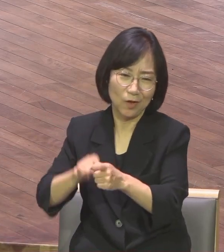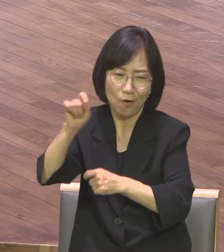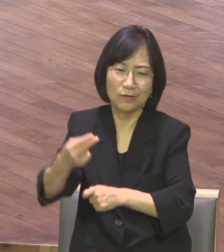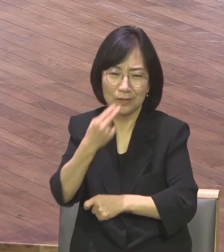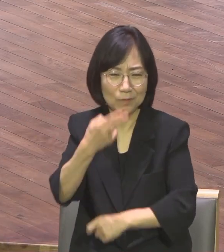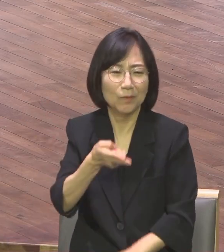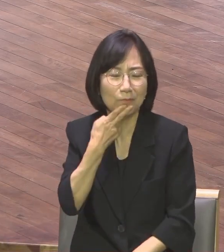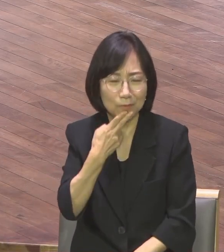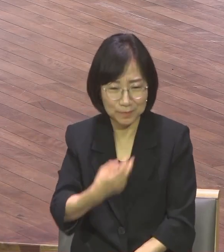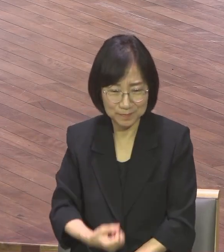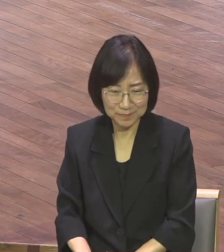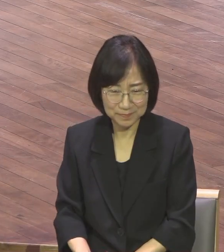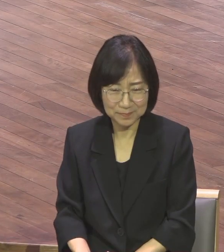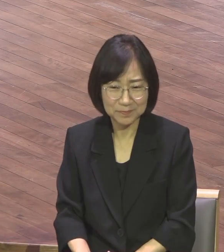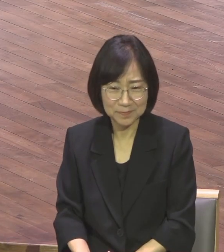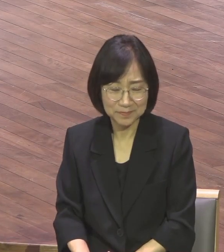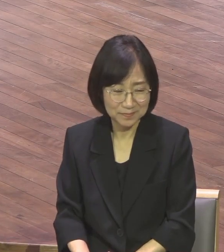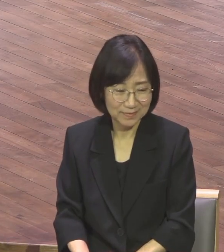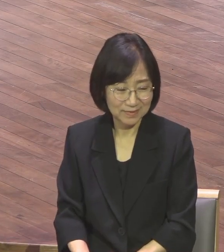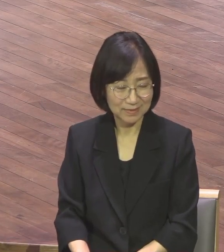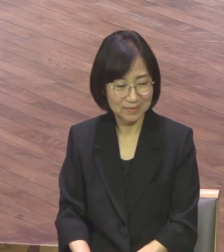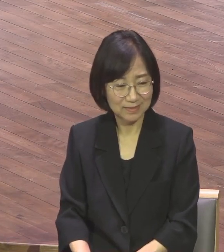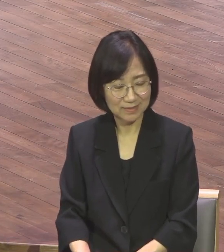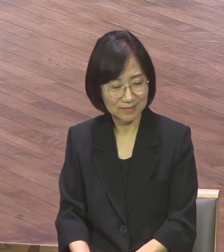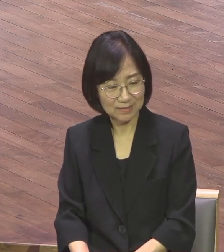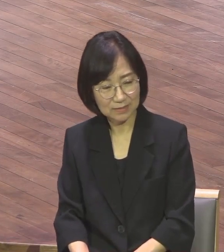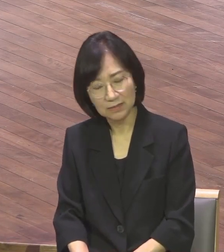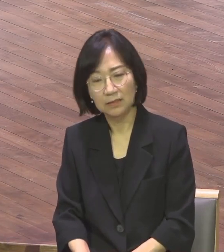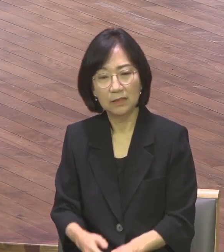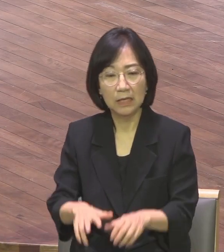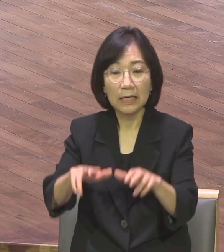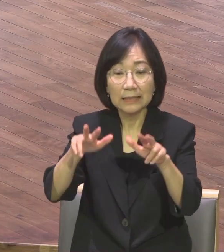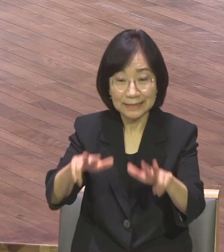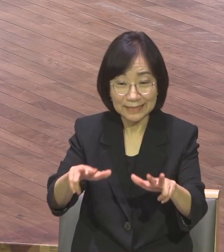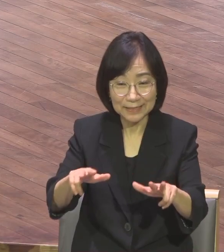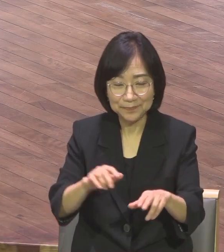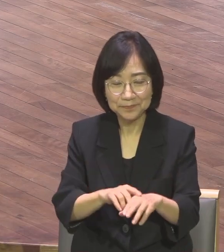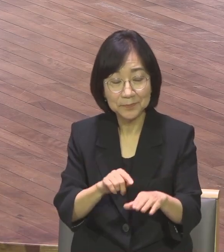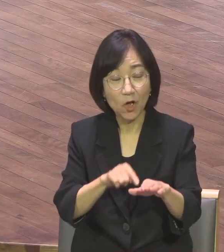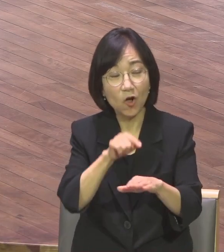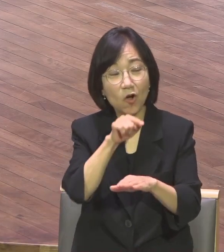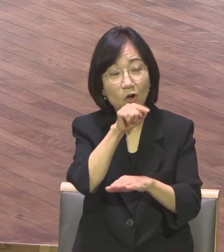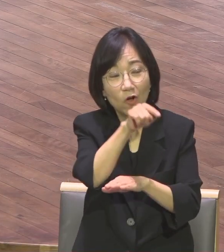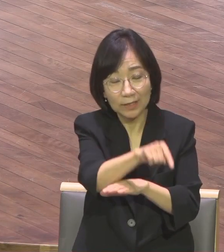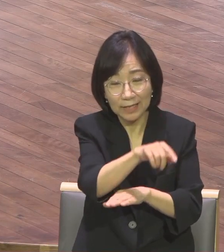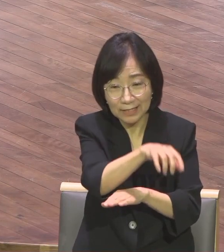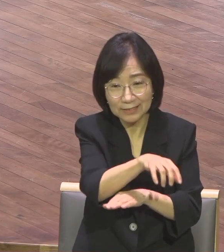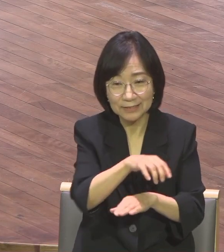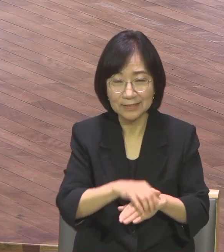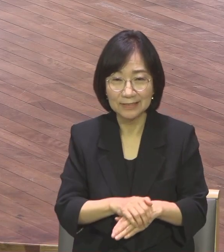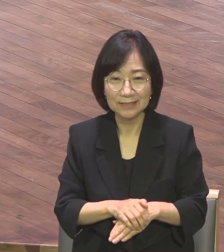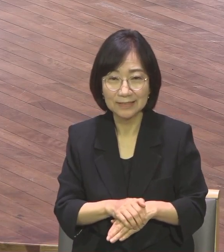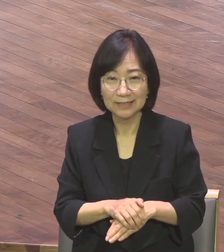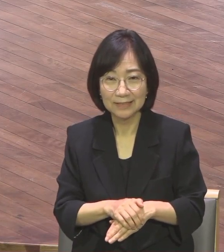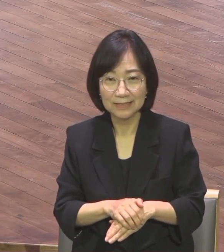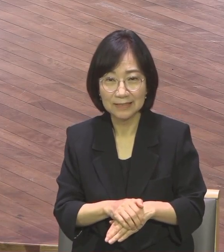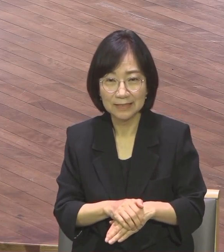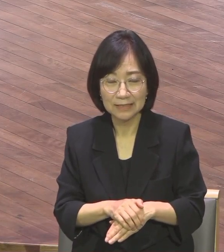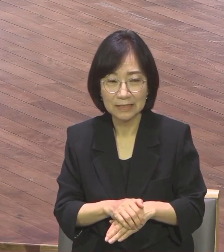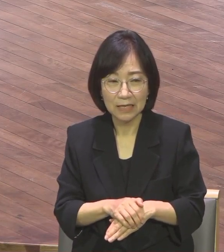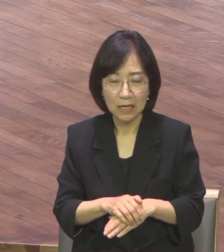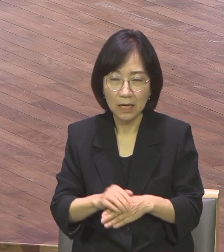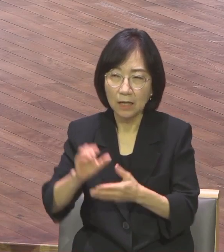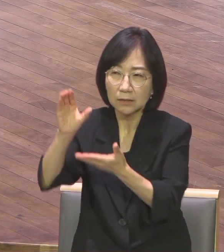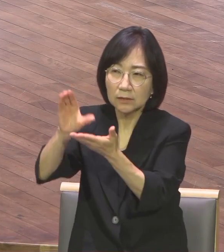영접해야지. 영접운동. 지금 현장에는요, 그리스도가 아닌 다른 것이, 다른 것의 구원인